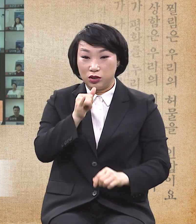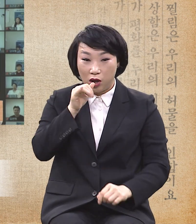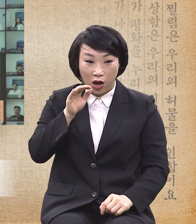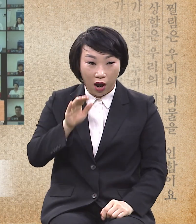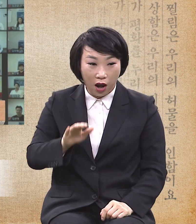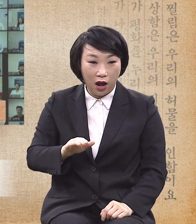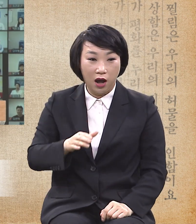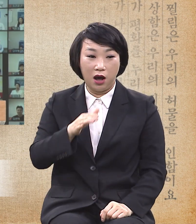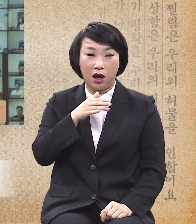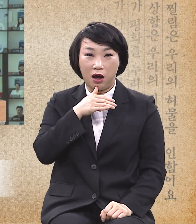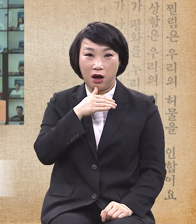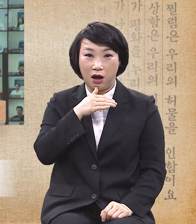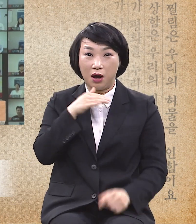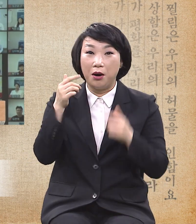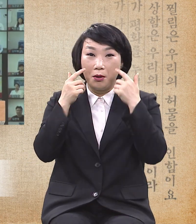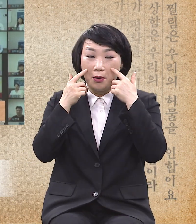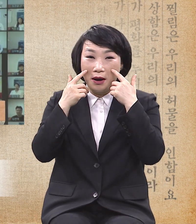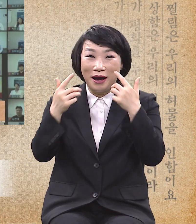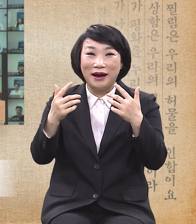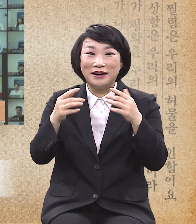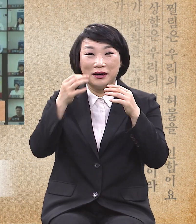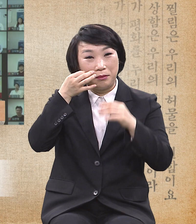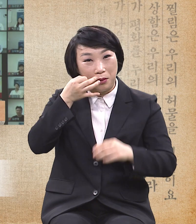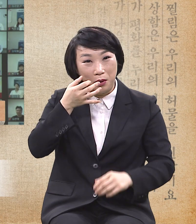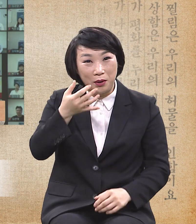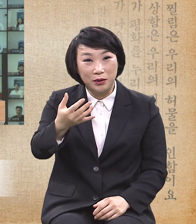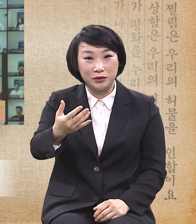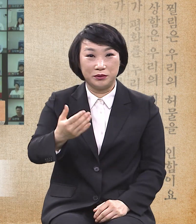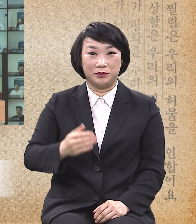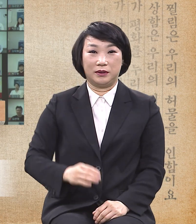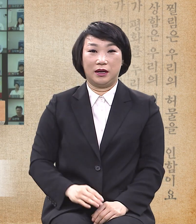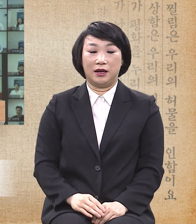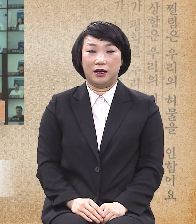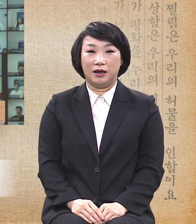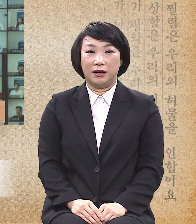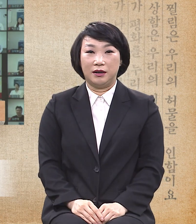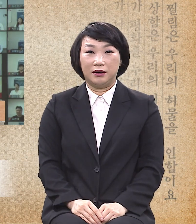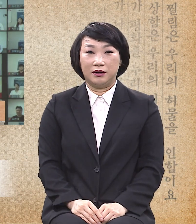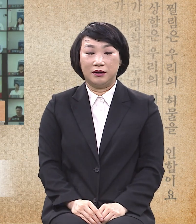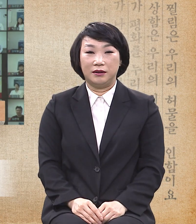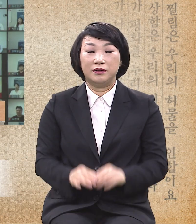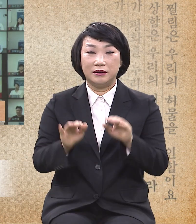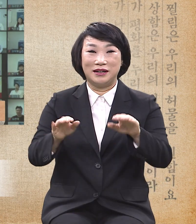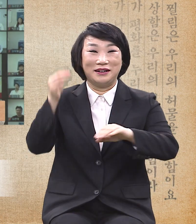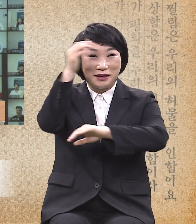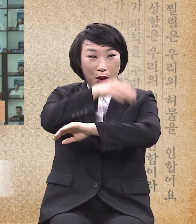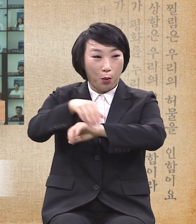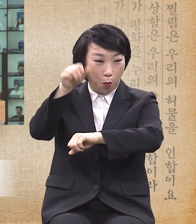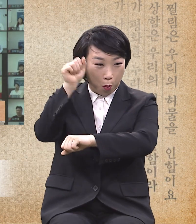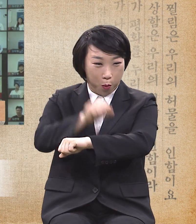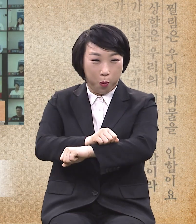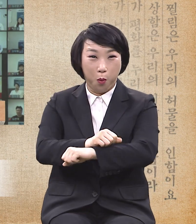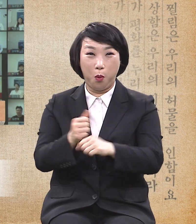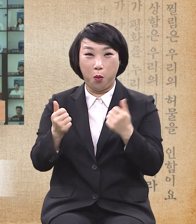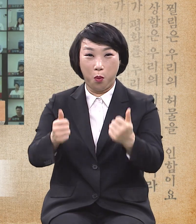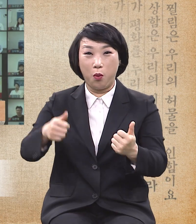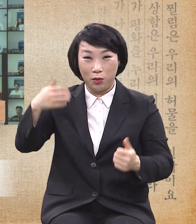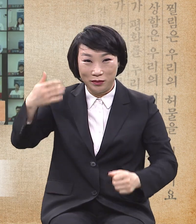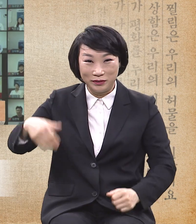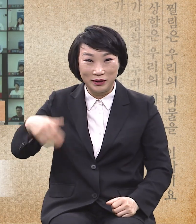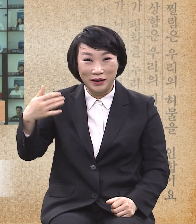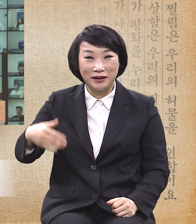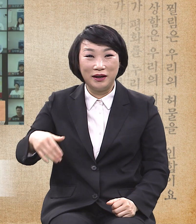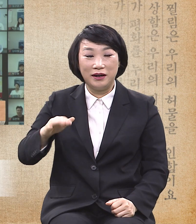있었구나라고는 것을 확실하게 보여줍니다. 얼마나 설계를 잘하셨던지